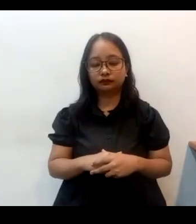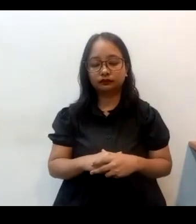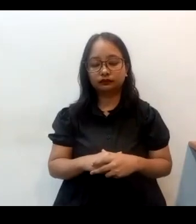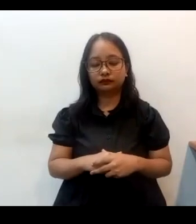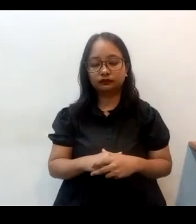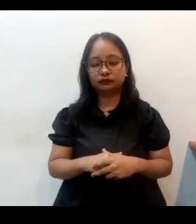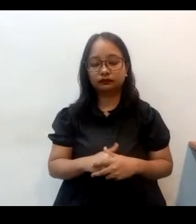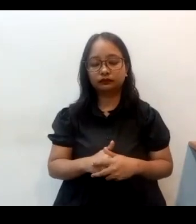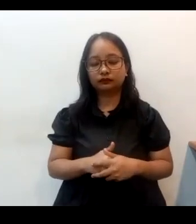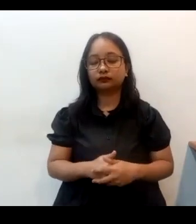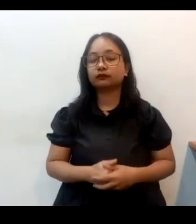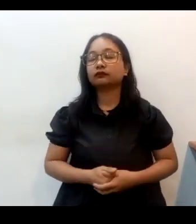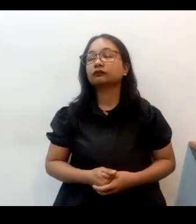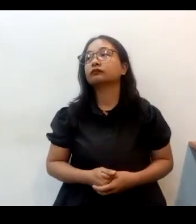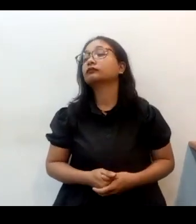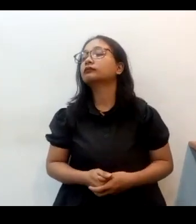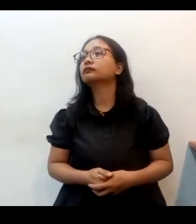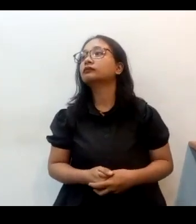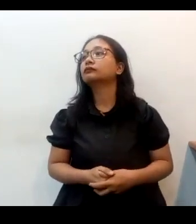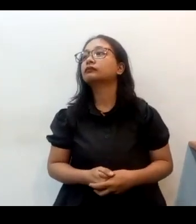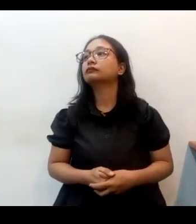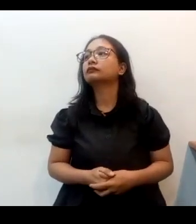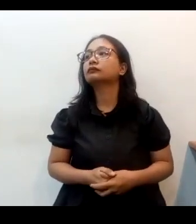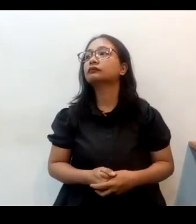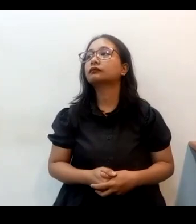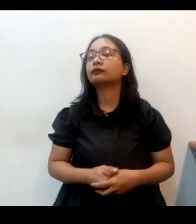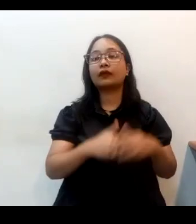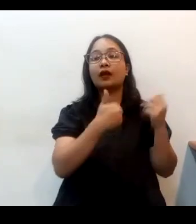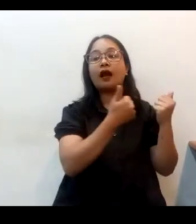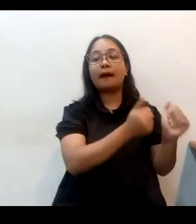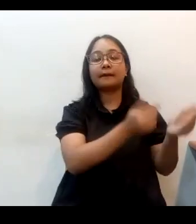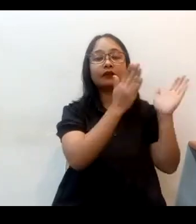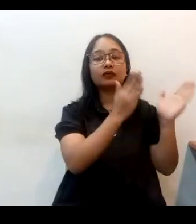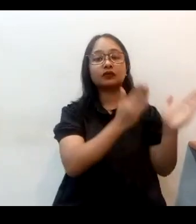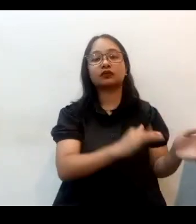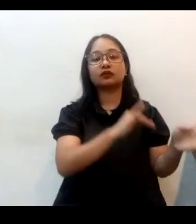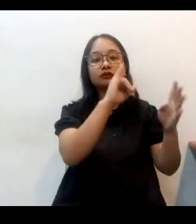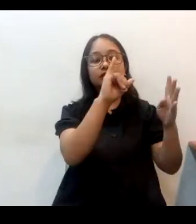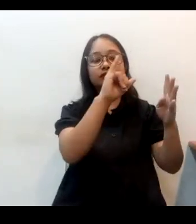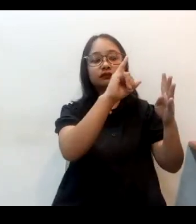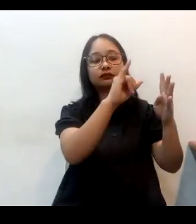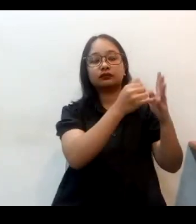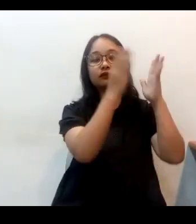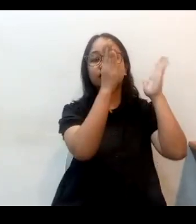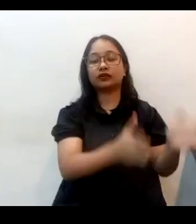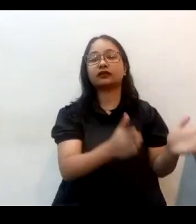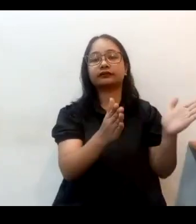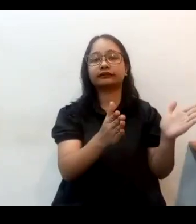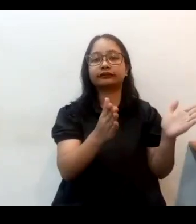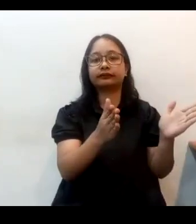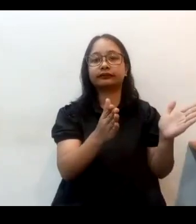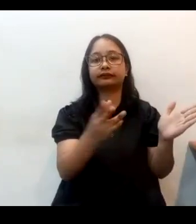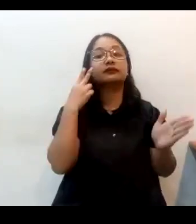sa kasaysayan. So the Apostle John already saw the 7 years tribulation and millennium